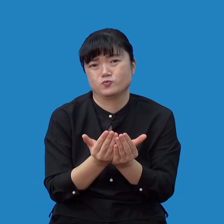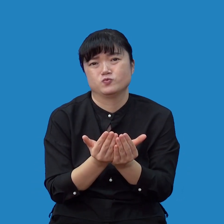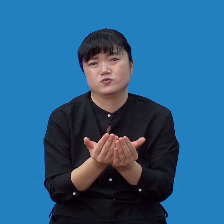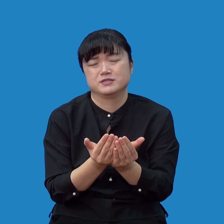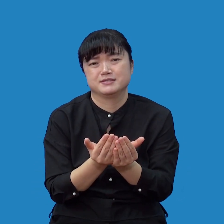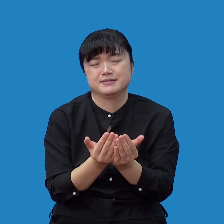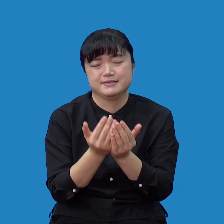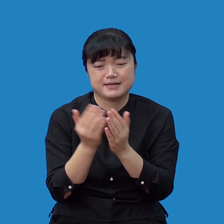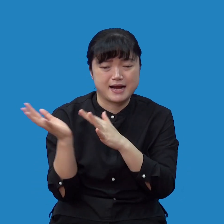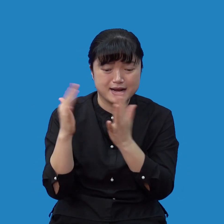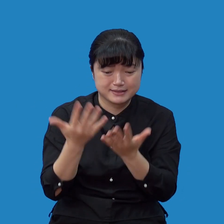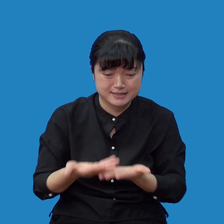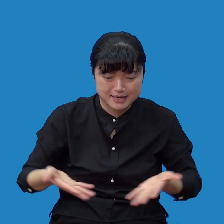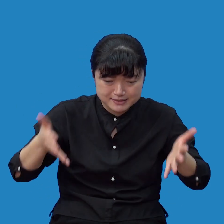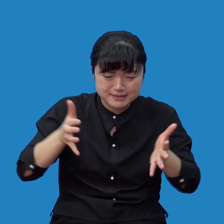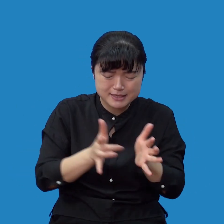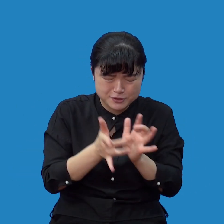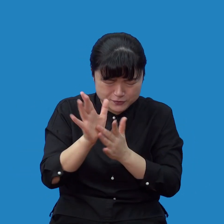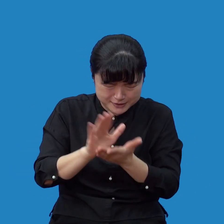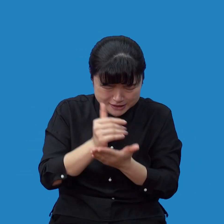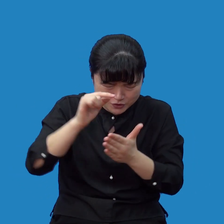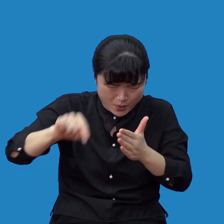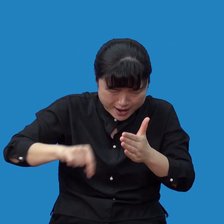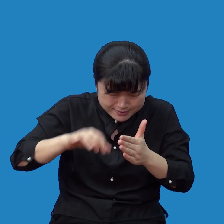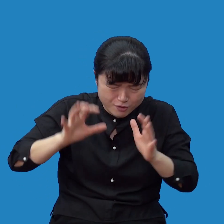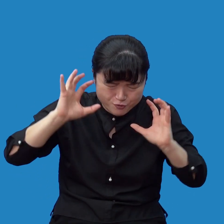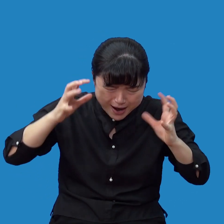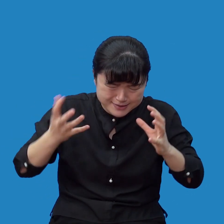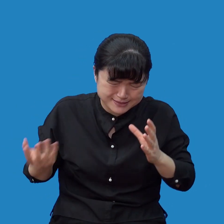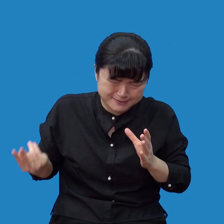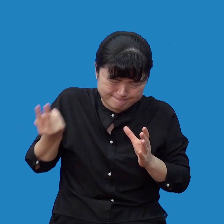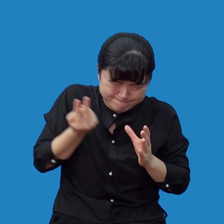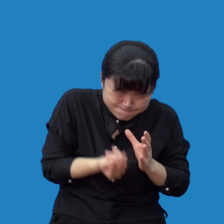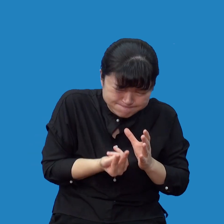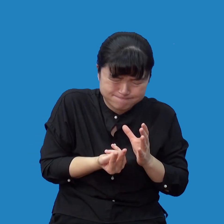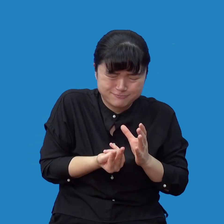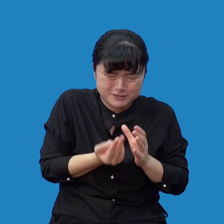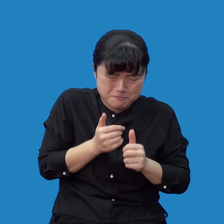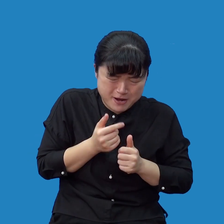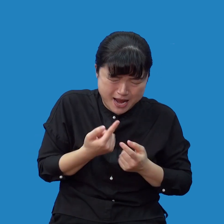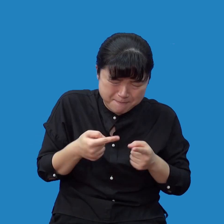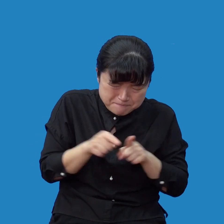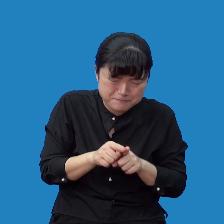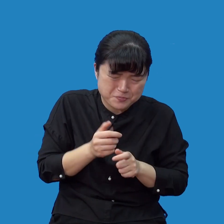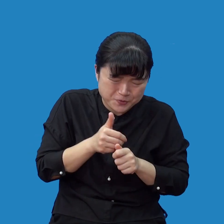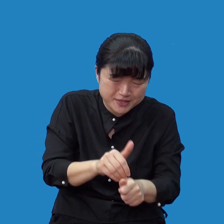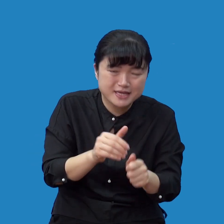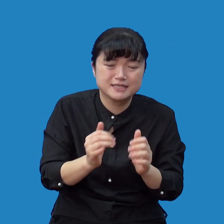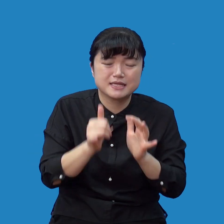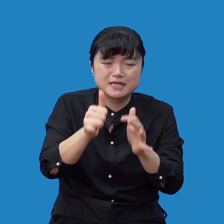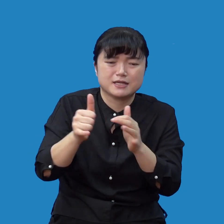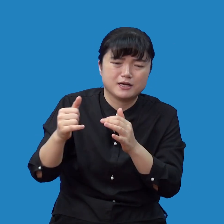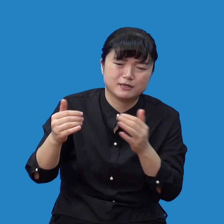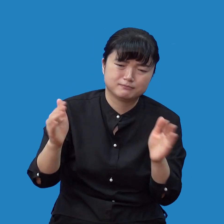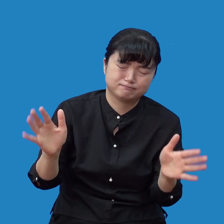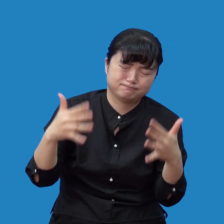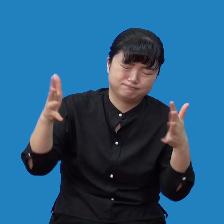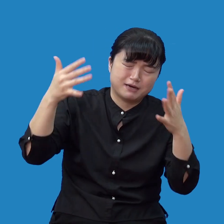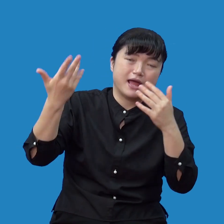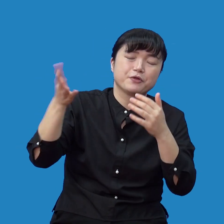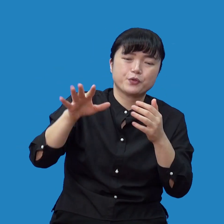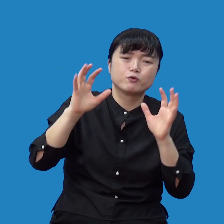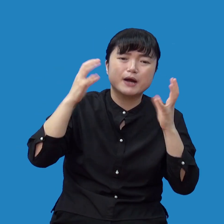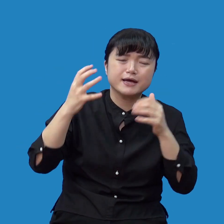상자가 되신 예수 그리스도 안에 우리 아이를 담아 보낼 때 세상의 거친 물결이 우리 아이들을 침몰치 못하게